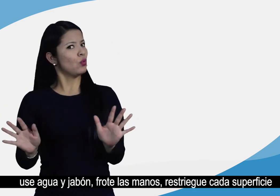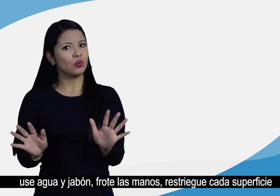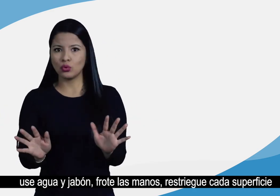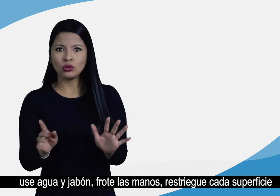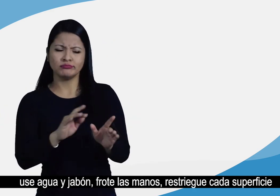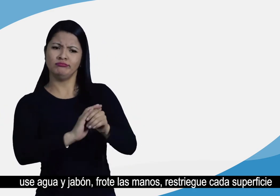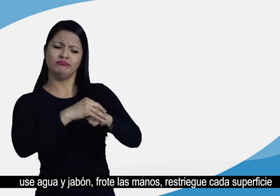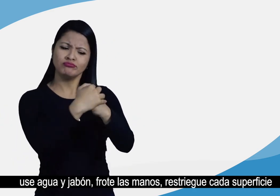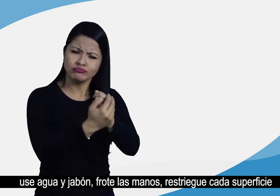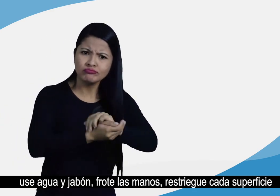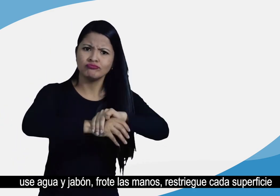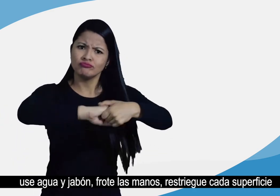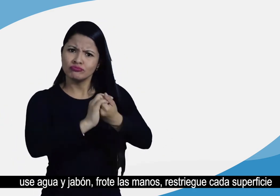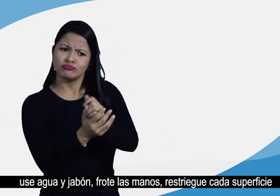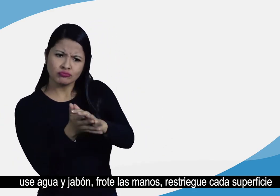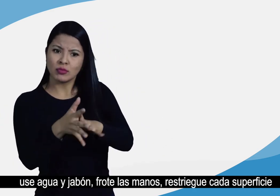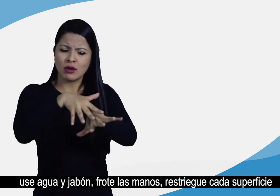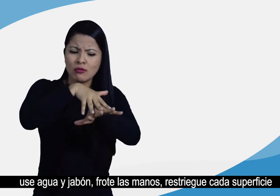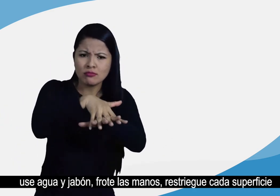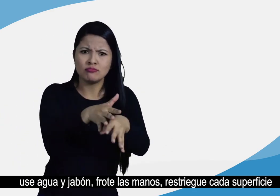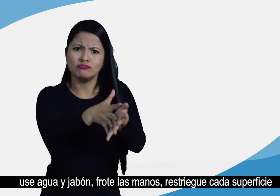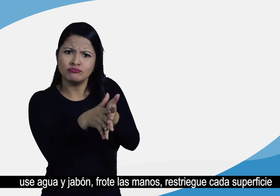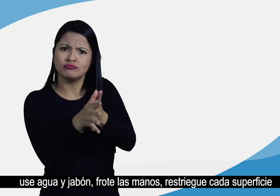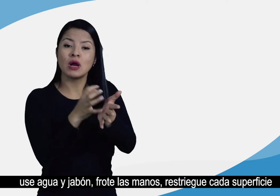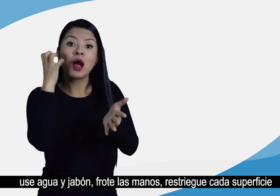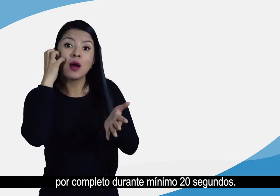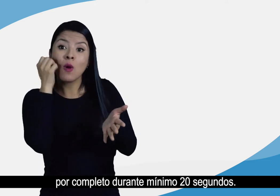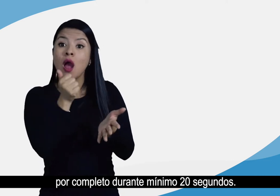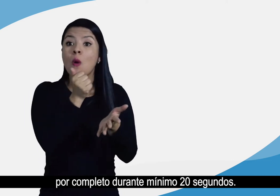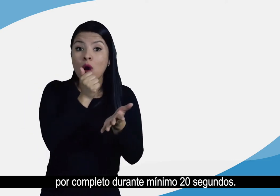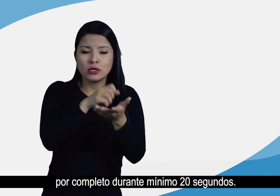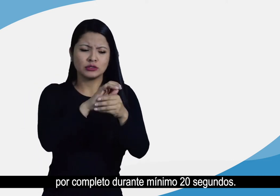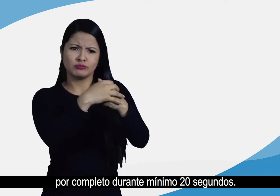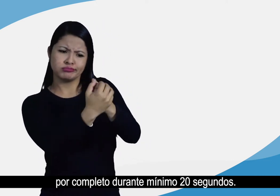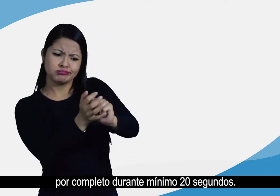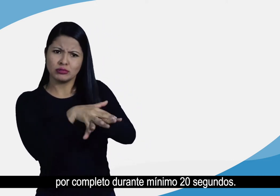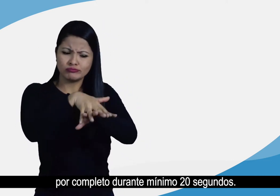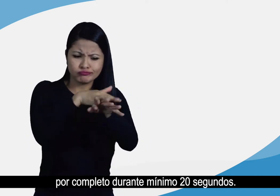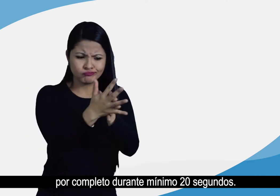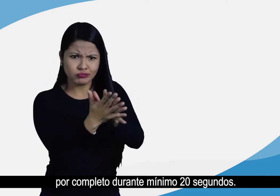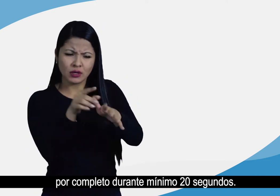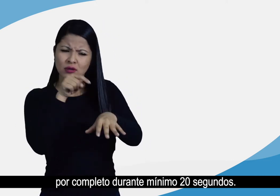Use agua y jabón, frote las manos, restregue cada superficie por completo durante mínimo 20 segundos.